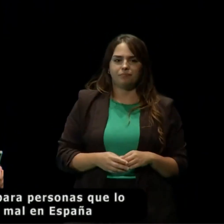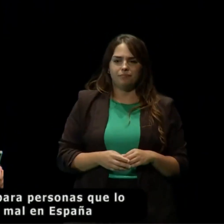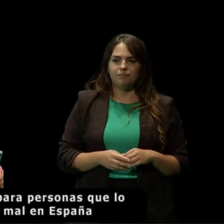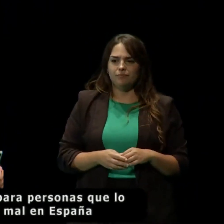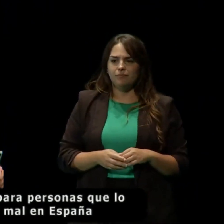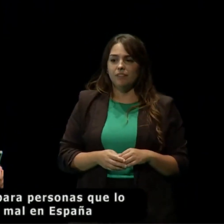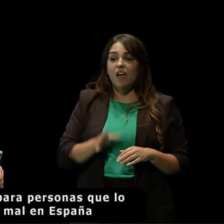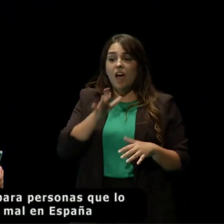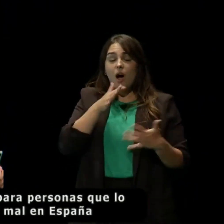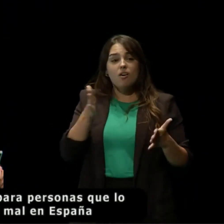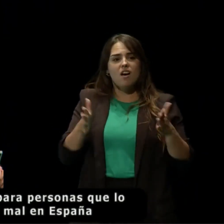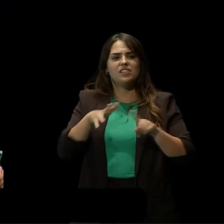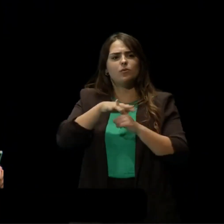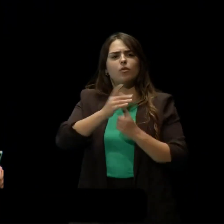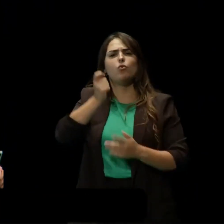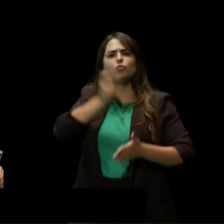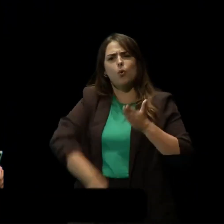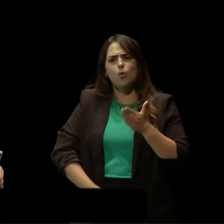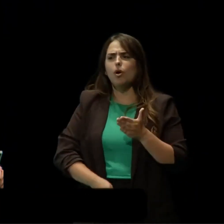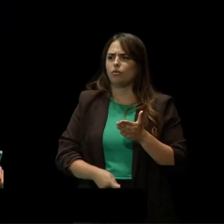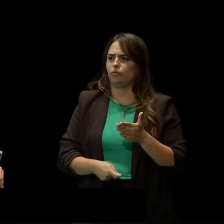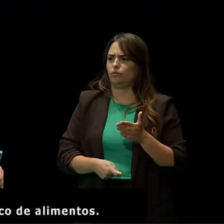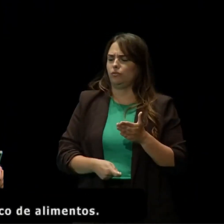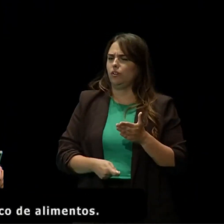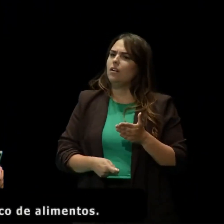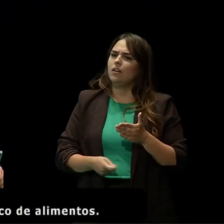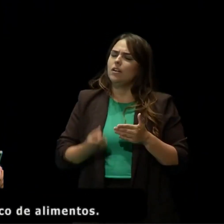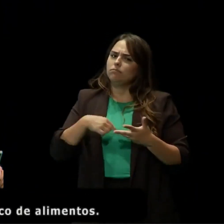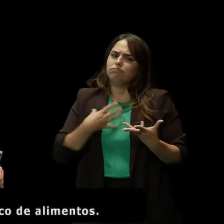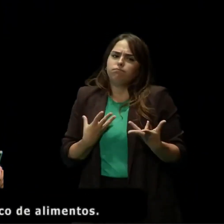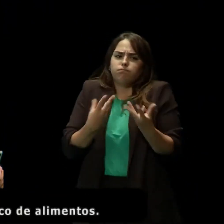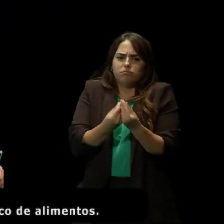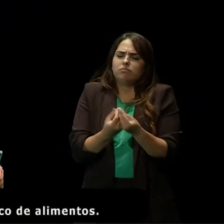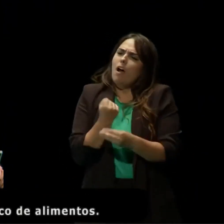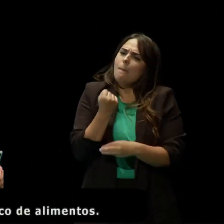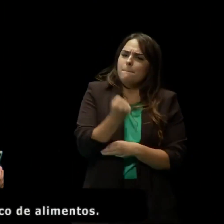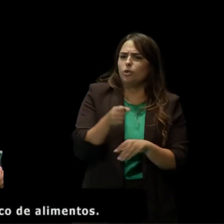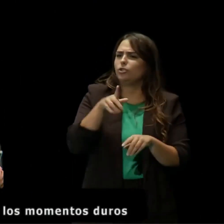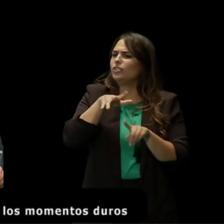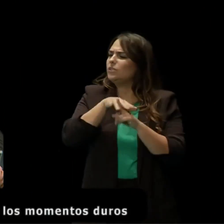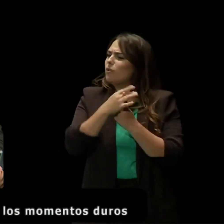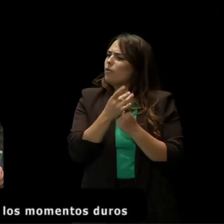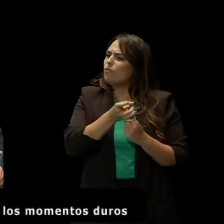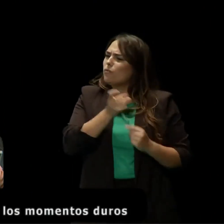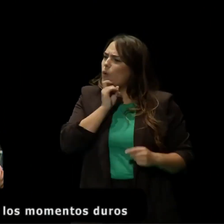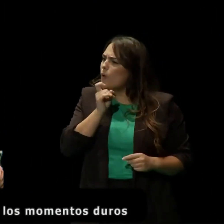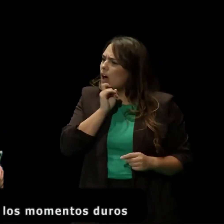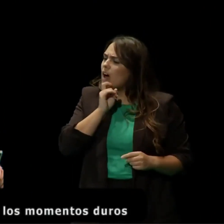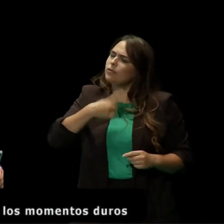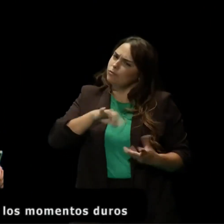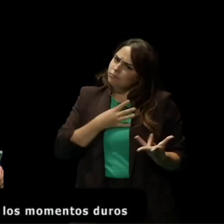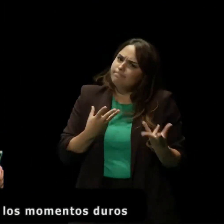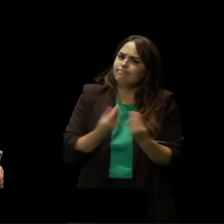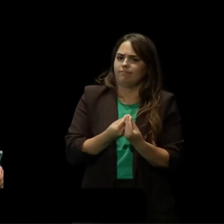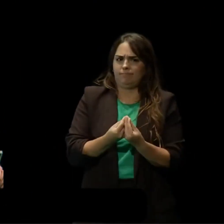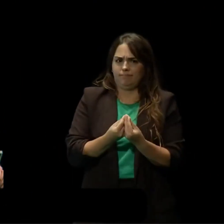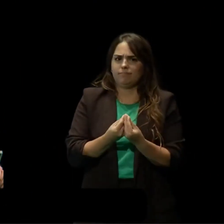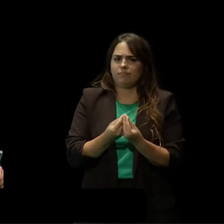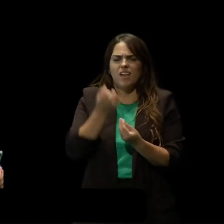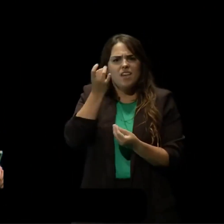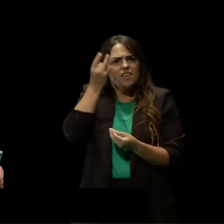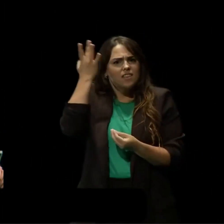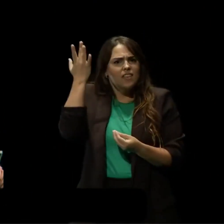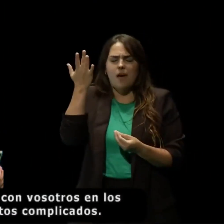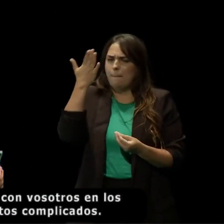Estamos en los momentos duros y estamos con vosotros en los momentos complicados. Ese es el motivo, esa es la principal idea